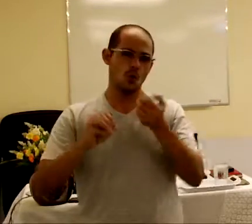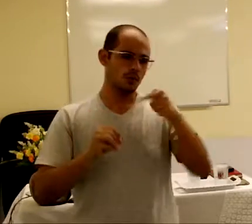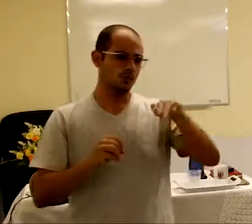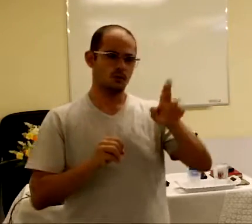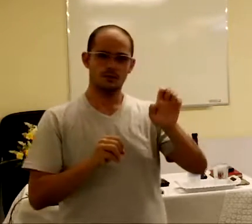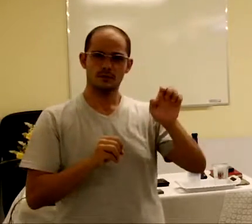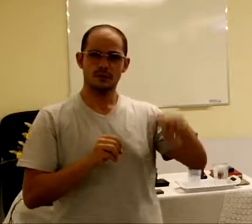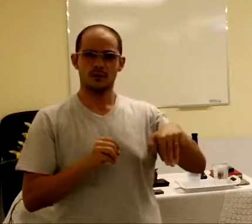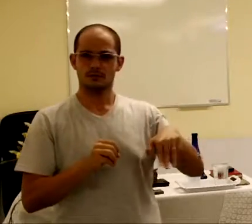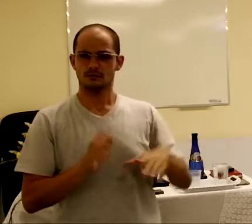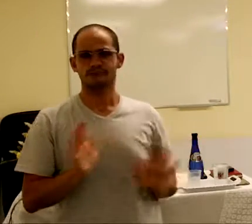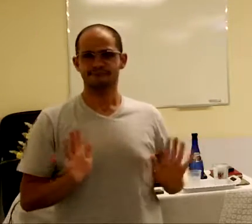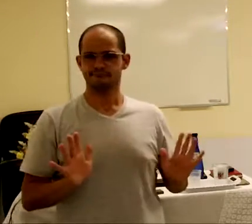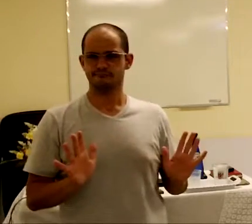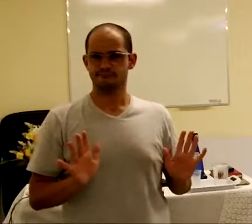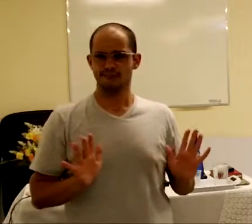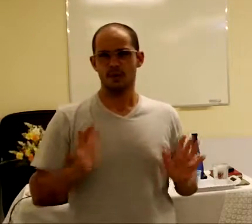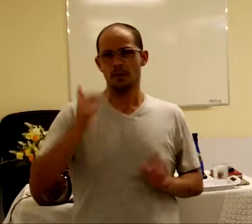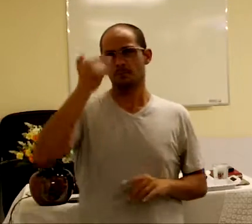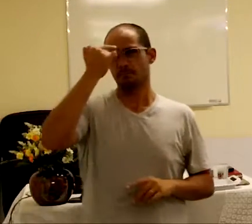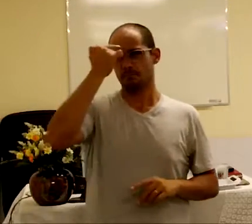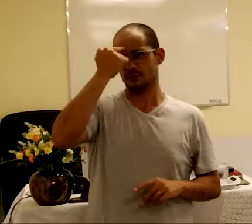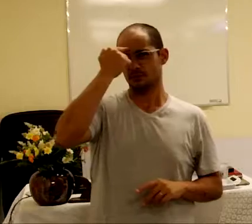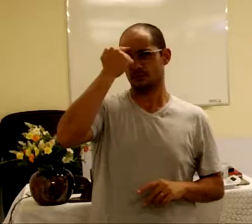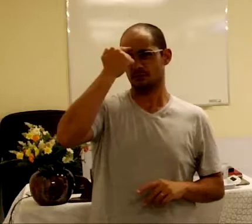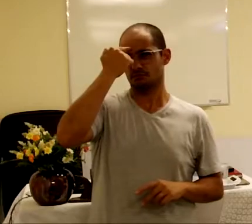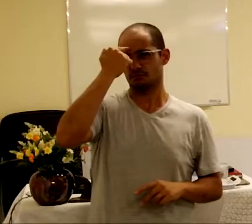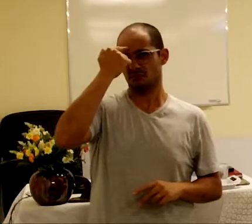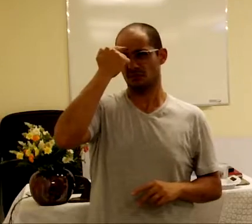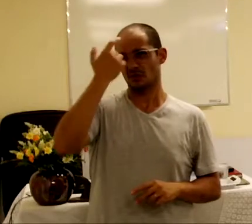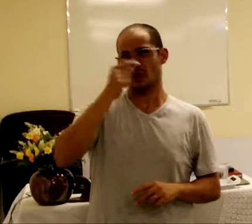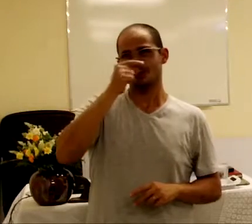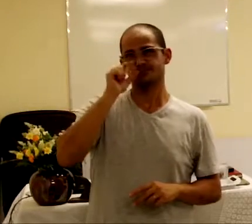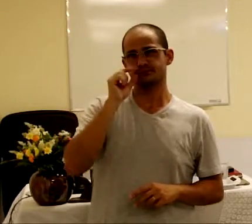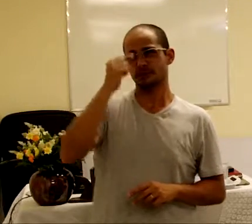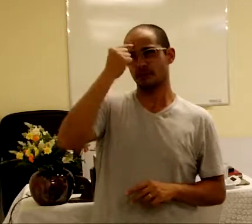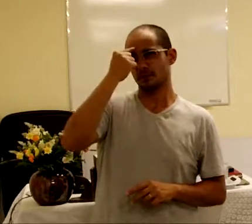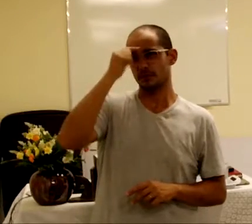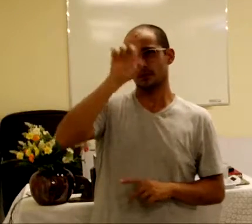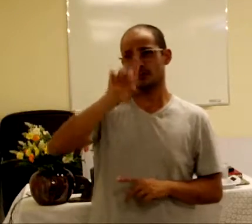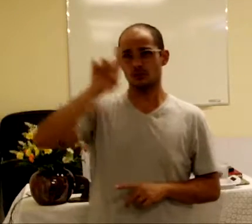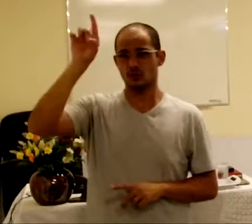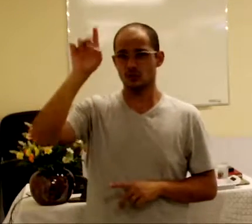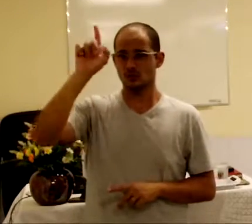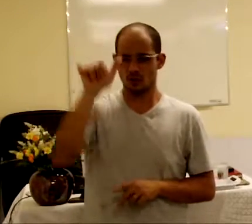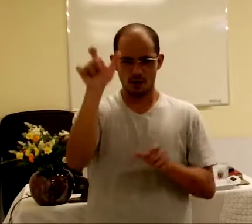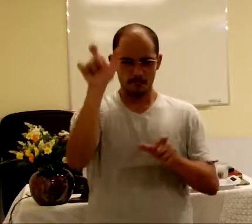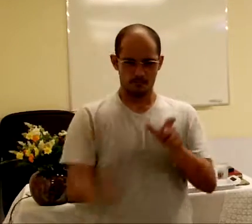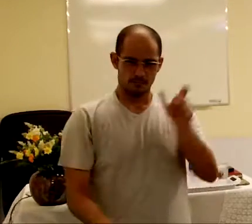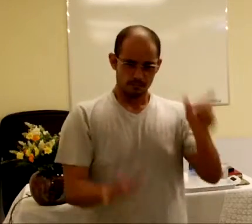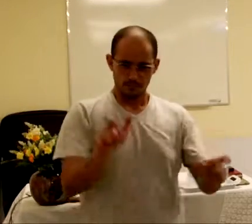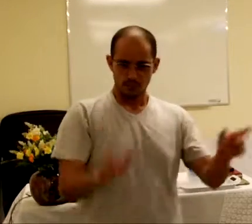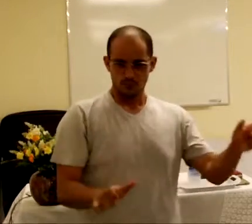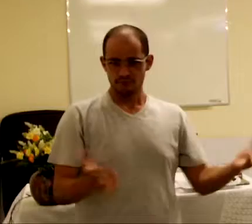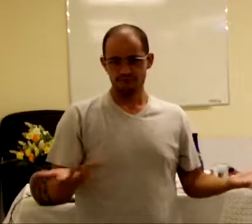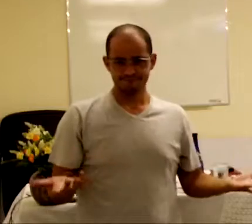Deus. É lógico, ele já está partindo do pressuposto que não é uma personalidade, não é uma pessoa, não é um indivíduo.